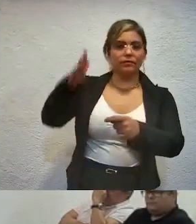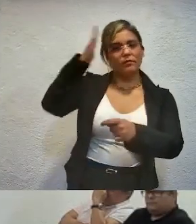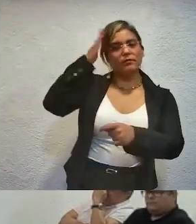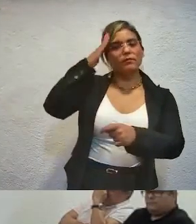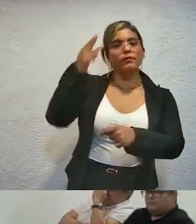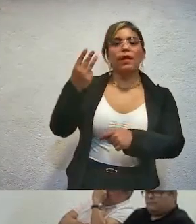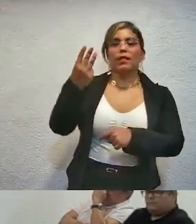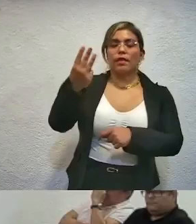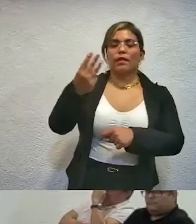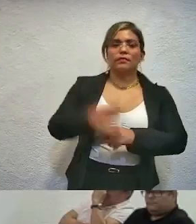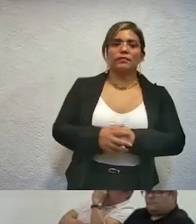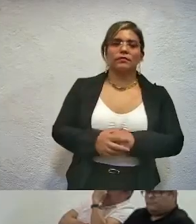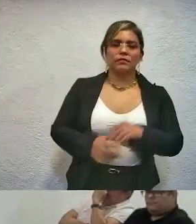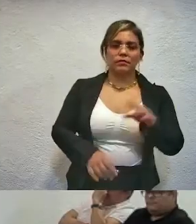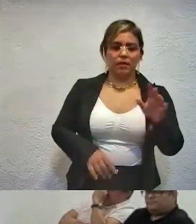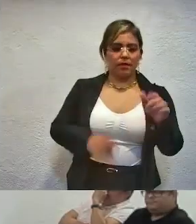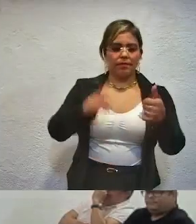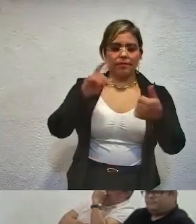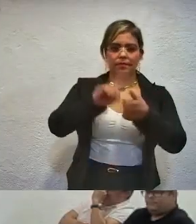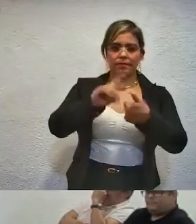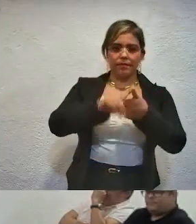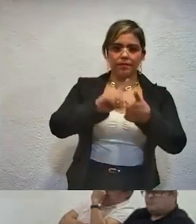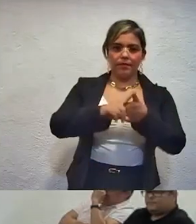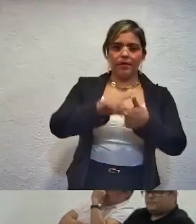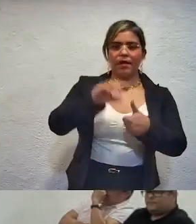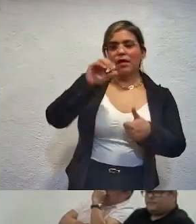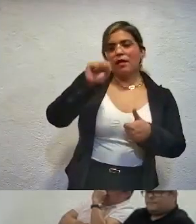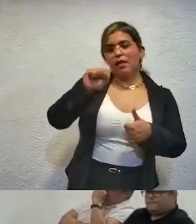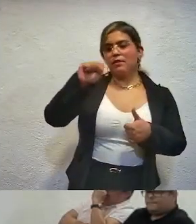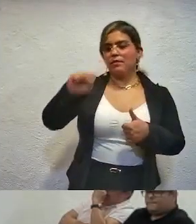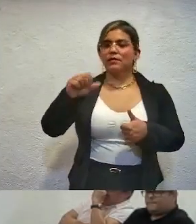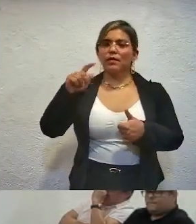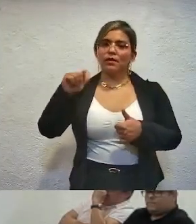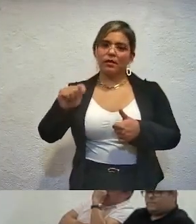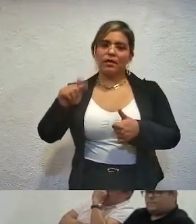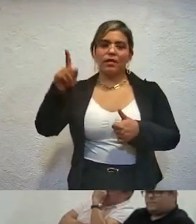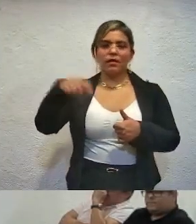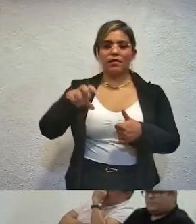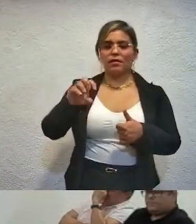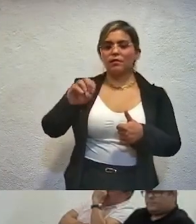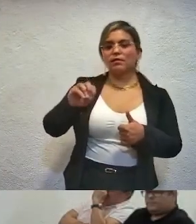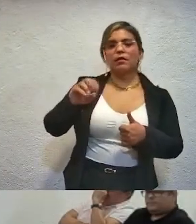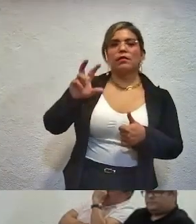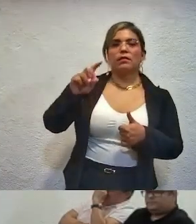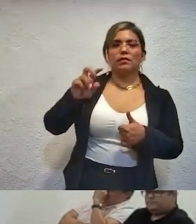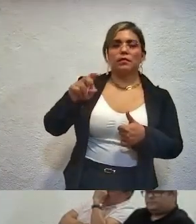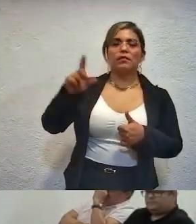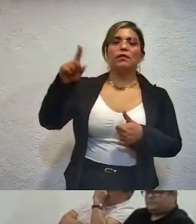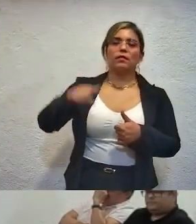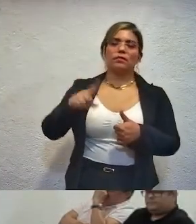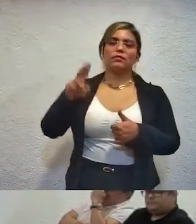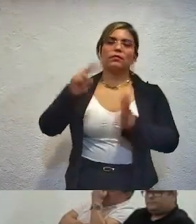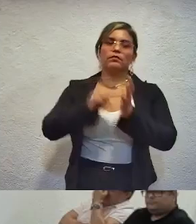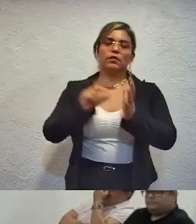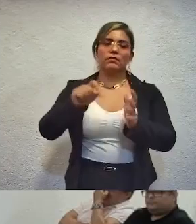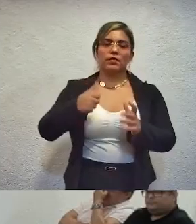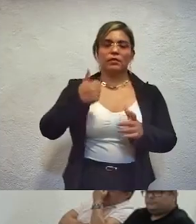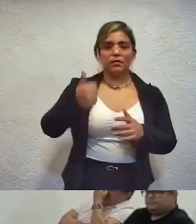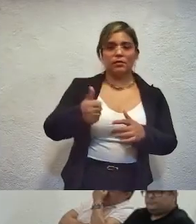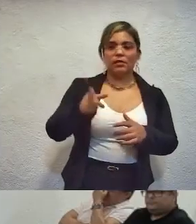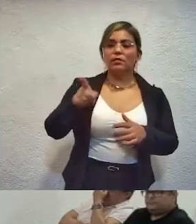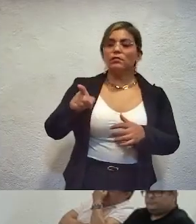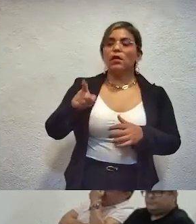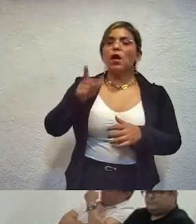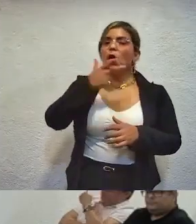3. Y el último asunto es el SCT diagonal 030 de este año, compareciente Cruz Alberto